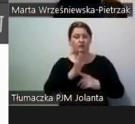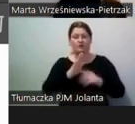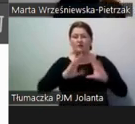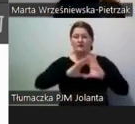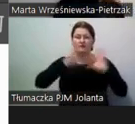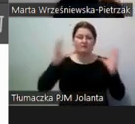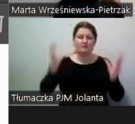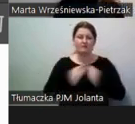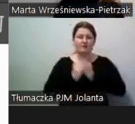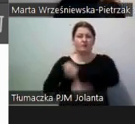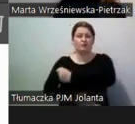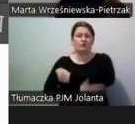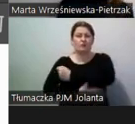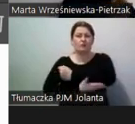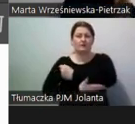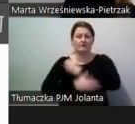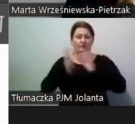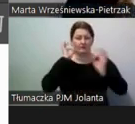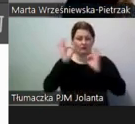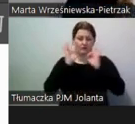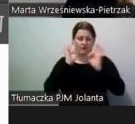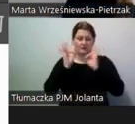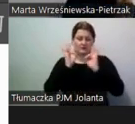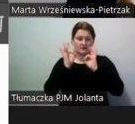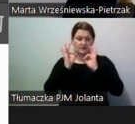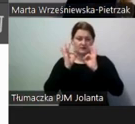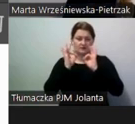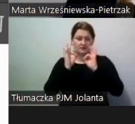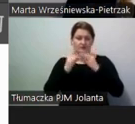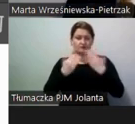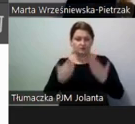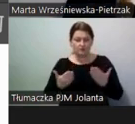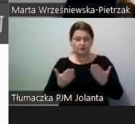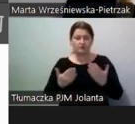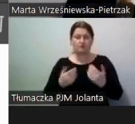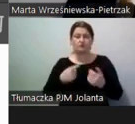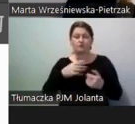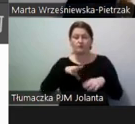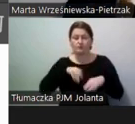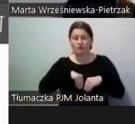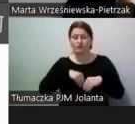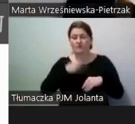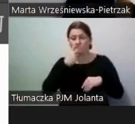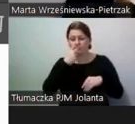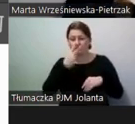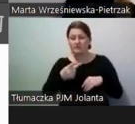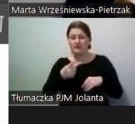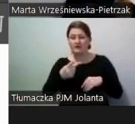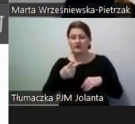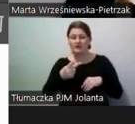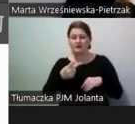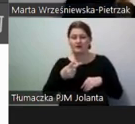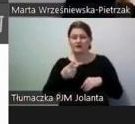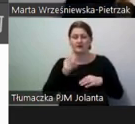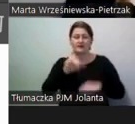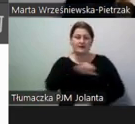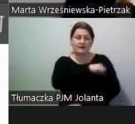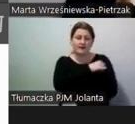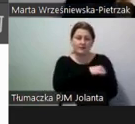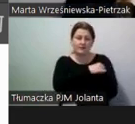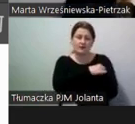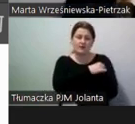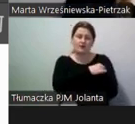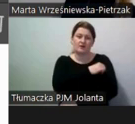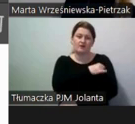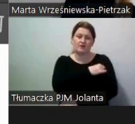wszystkie podstawowe informacje, czyli znowuż możemy sobie podejrzeć imię danej